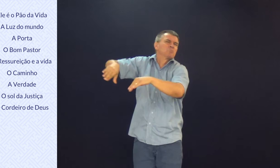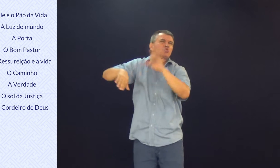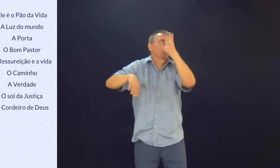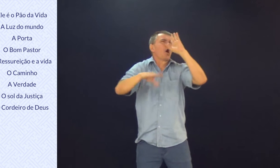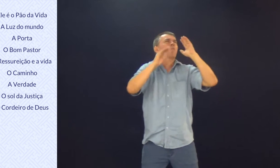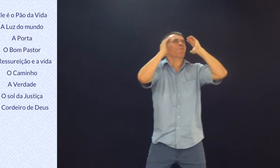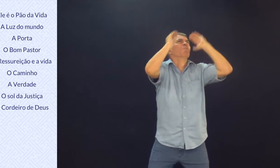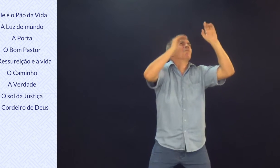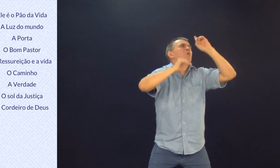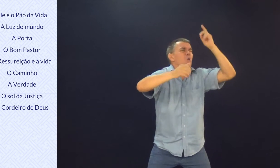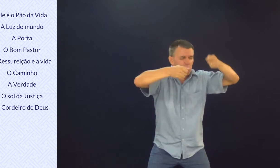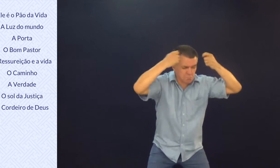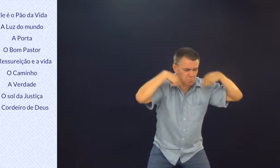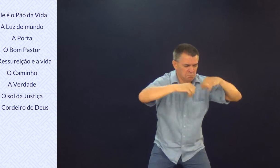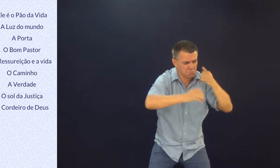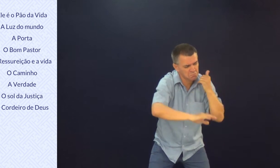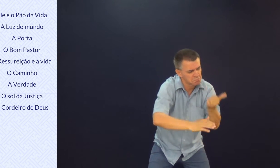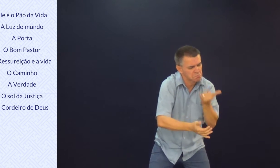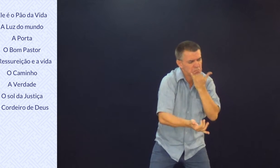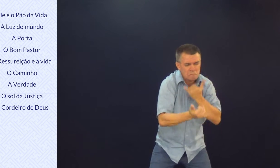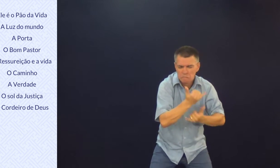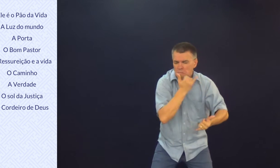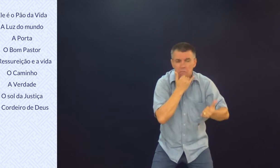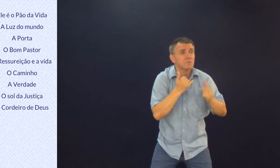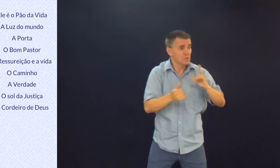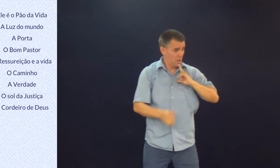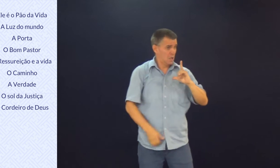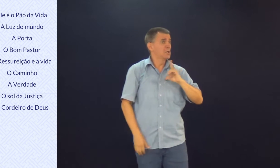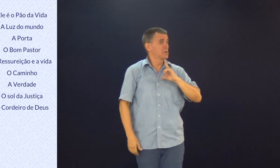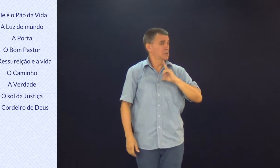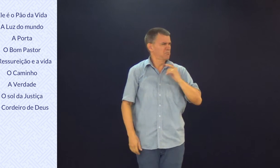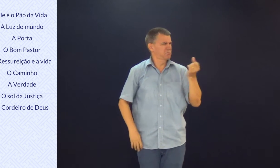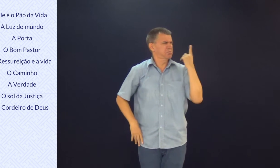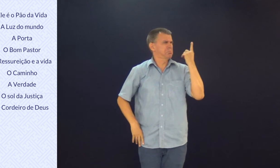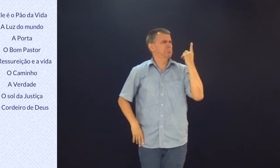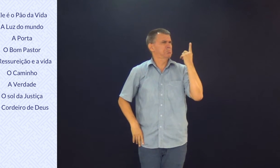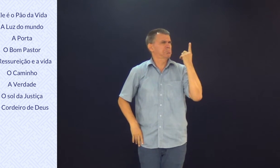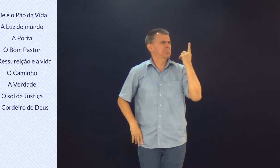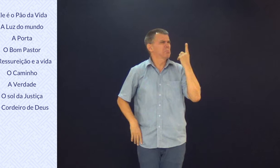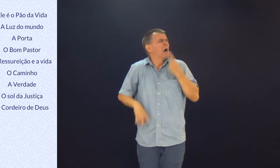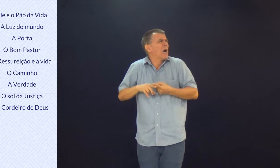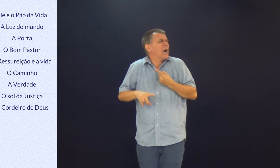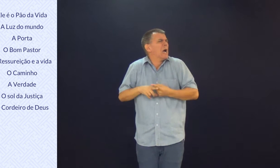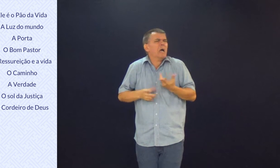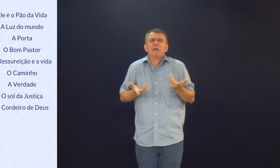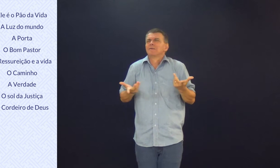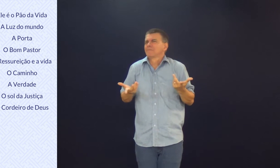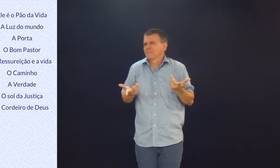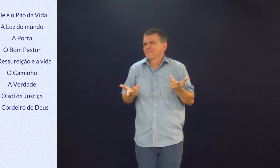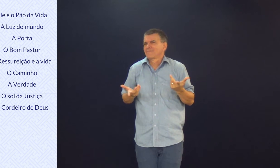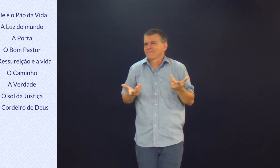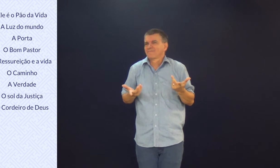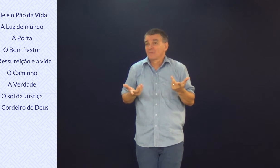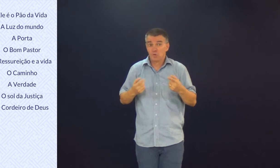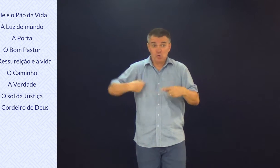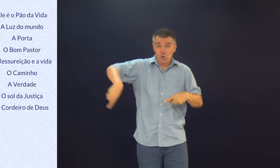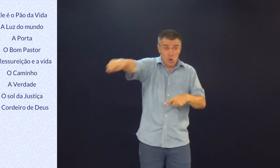sacrifica oferece a deus e ele é perdoado isso acontece segundo continua mas porque